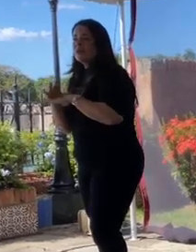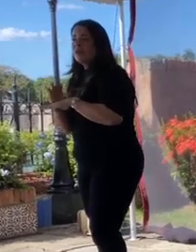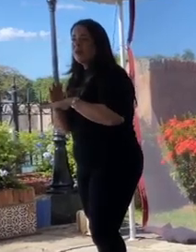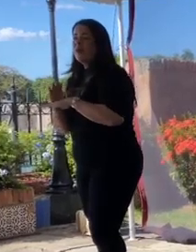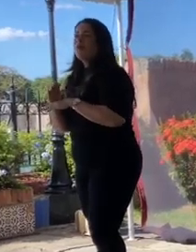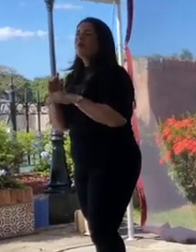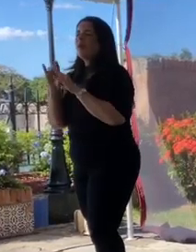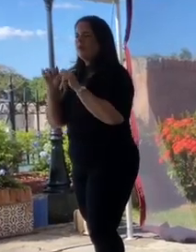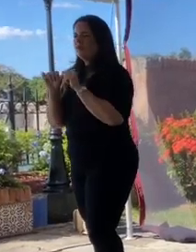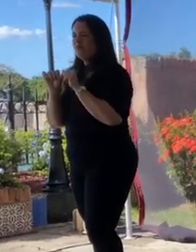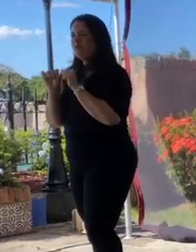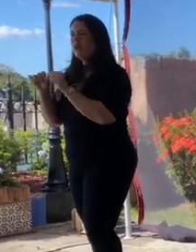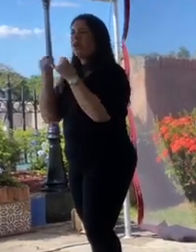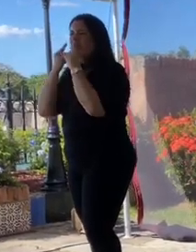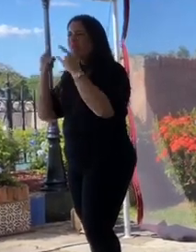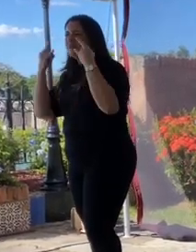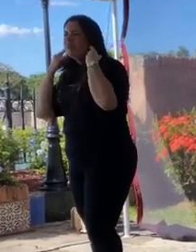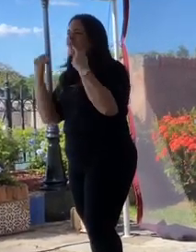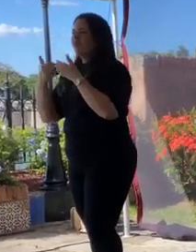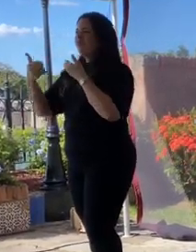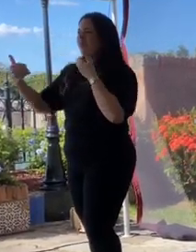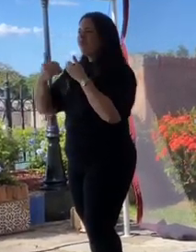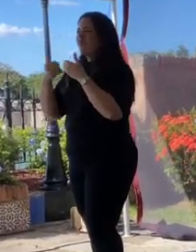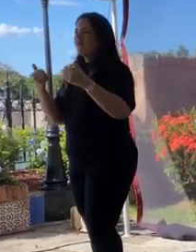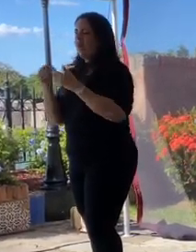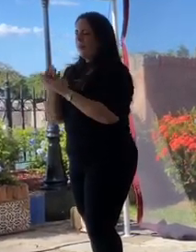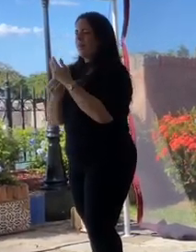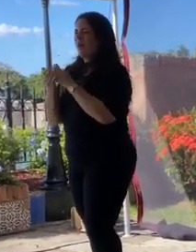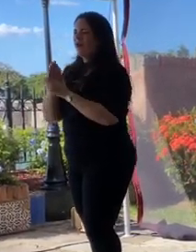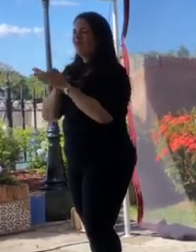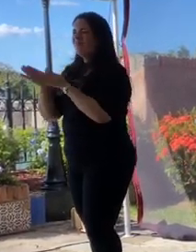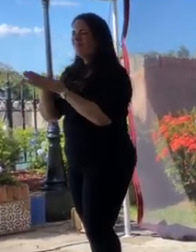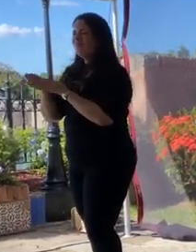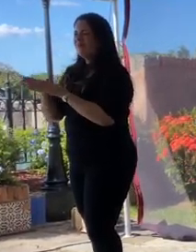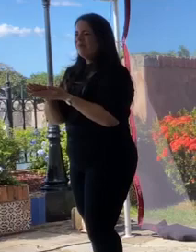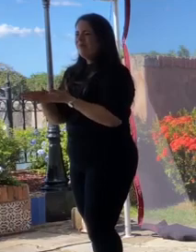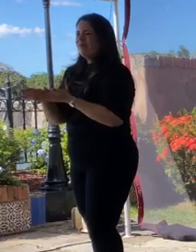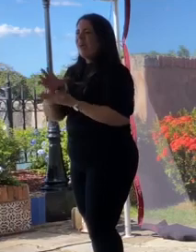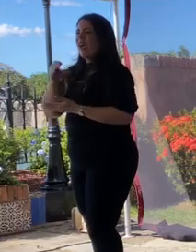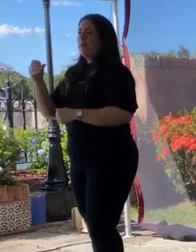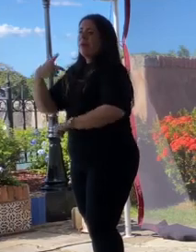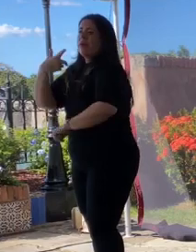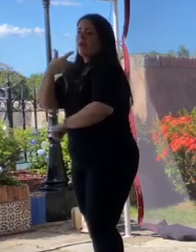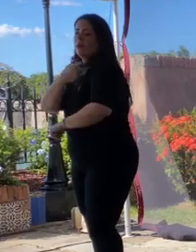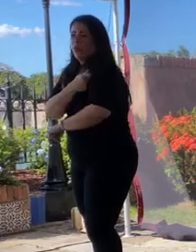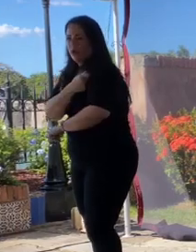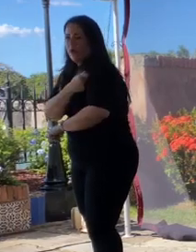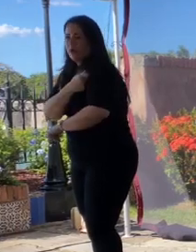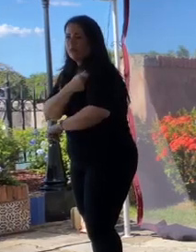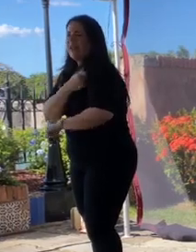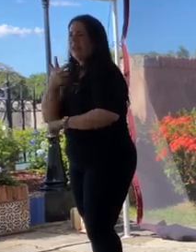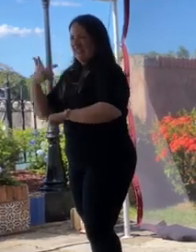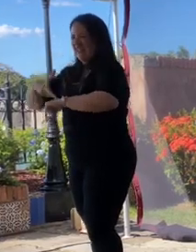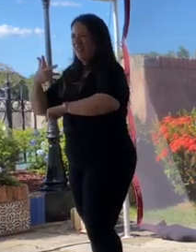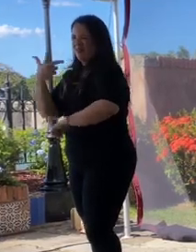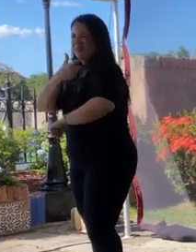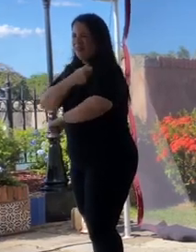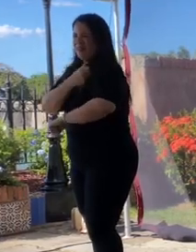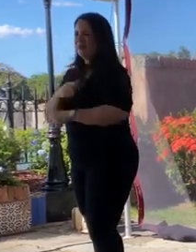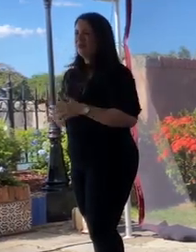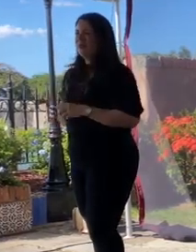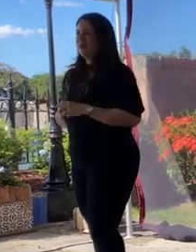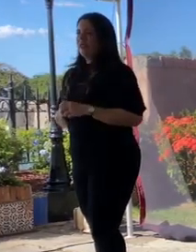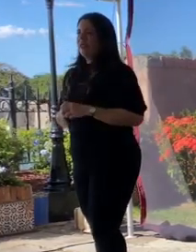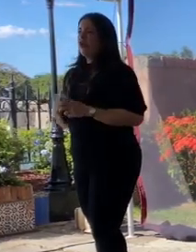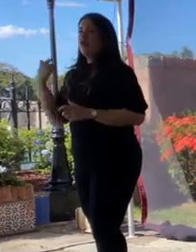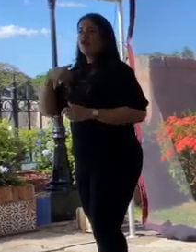recomendaciones del uso de mascarilla, distanciamiento y desinfección, así como la vacunación y el refuerzo. En